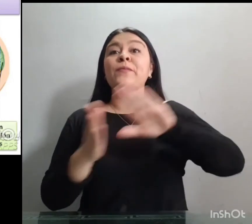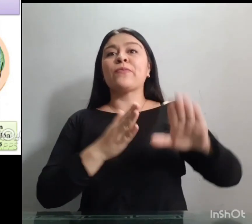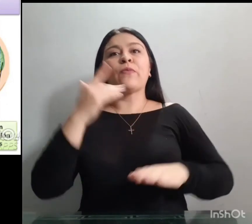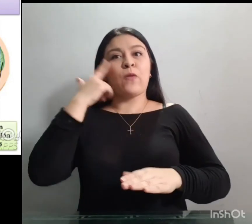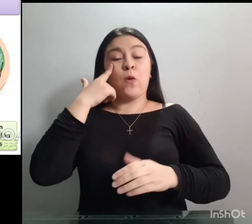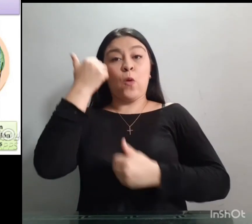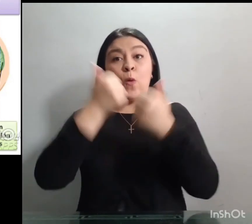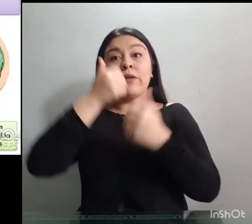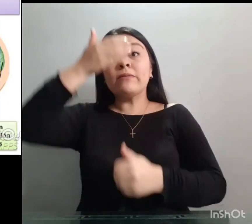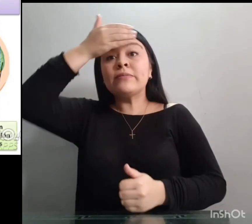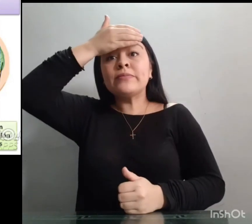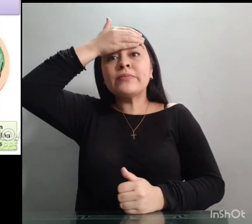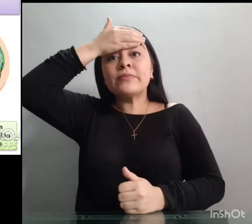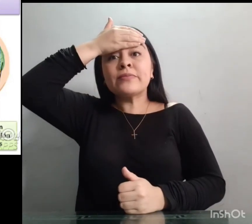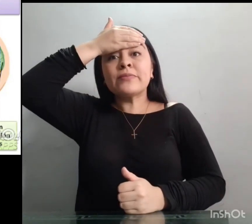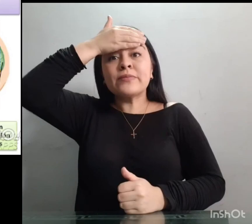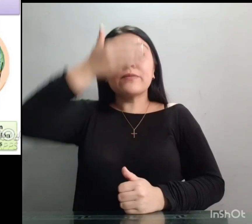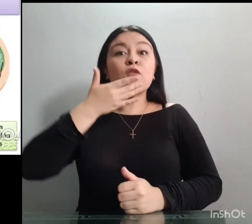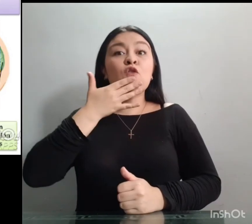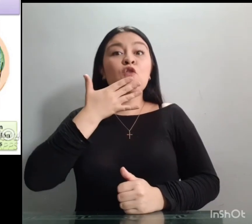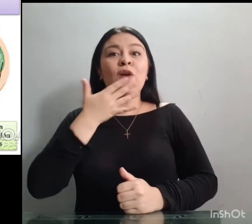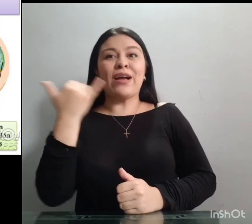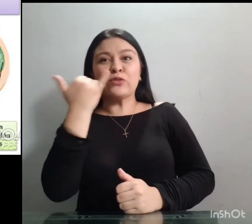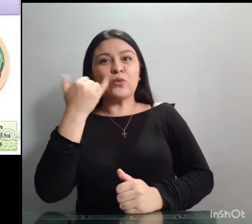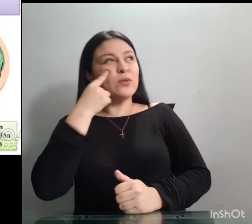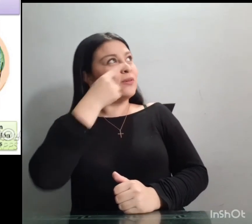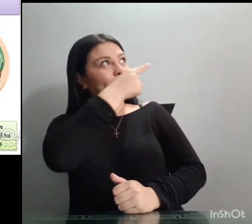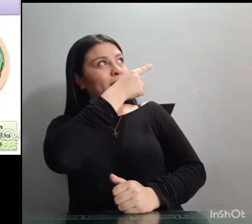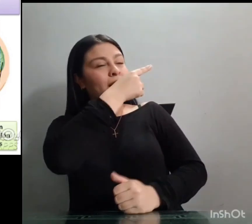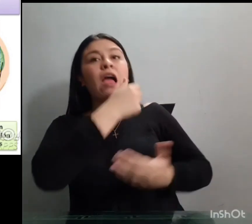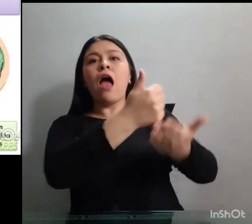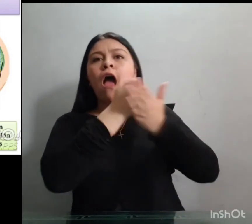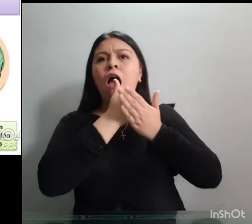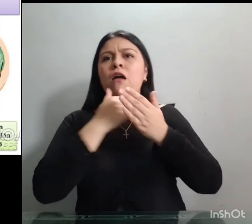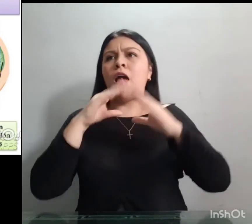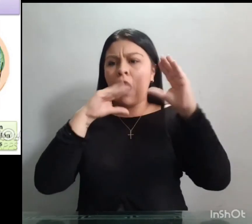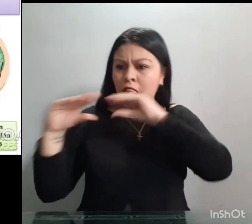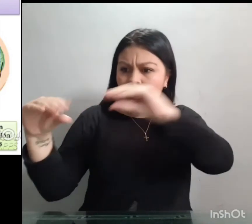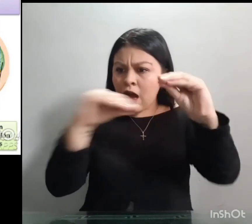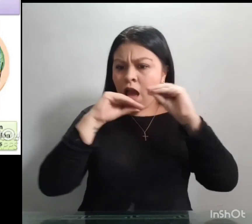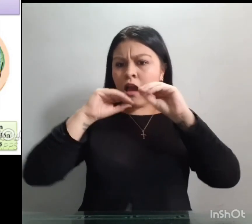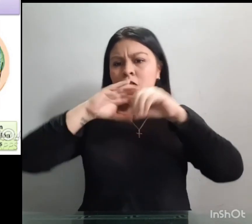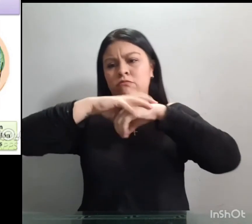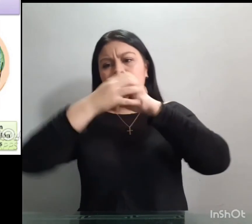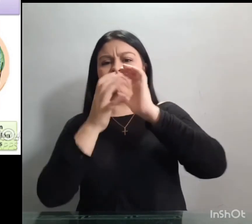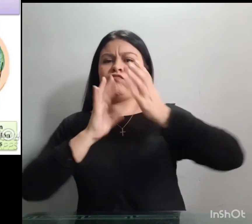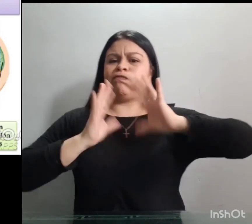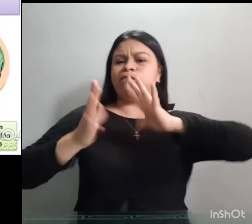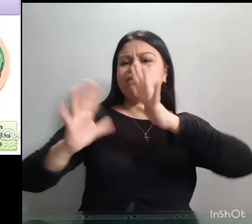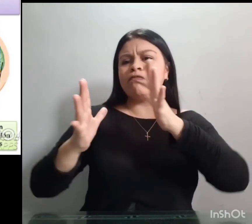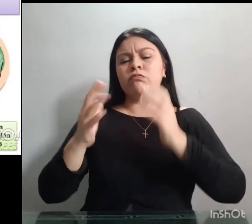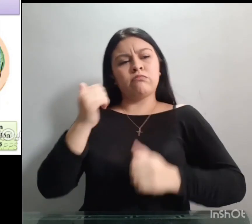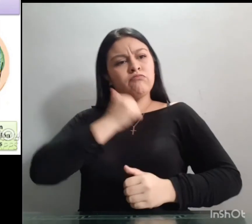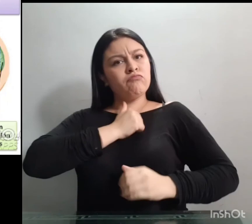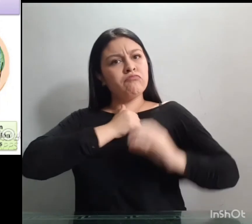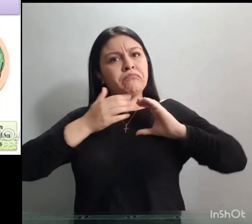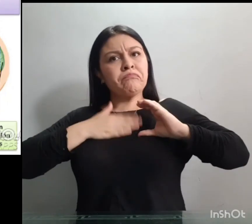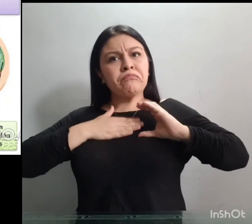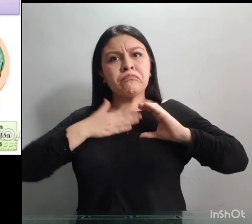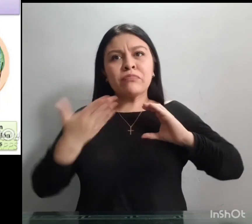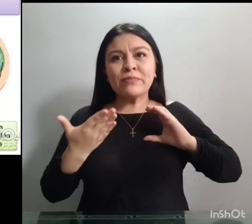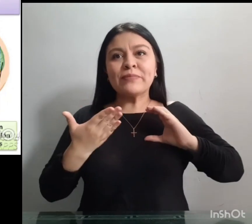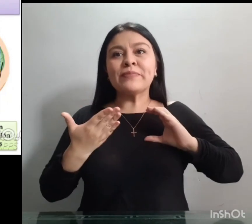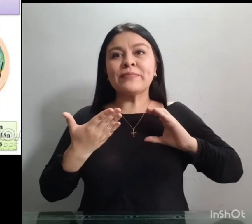frontal, permite hablar, mover las manos, el desarrollo de la personalidad. El